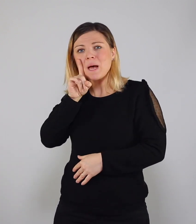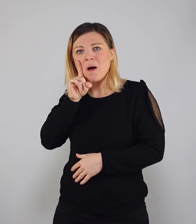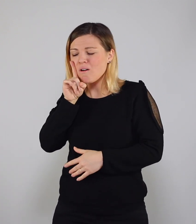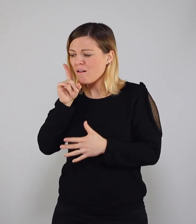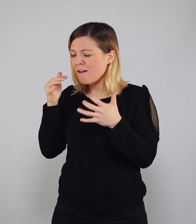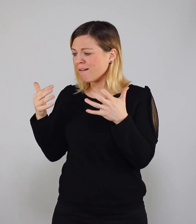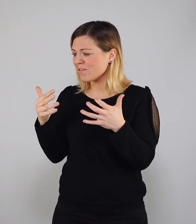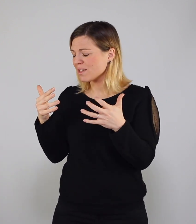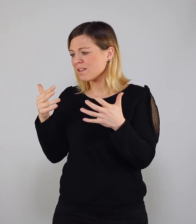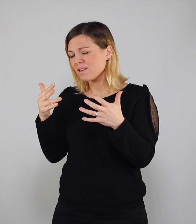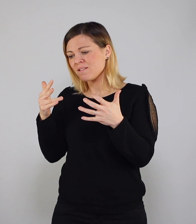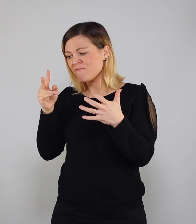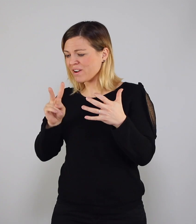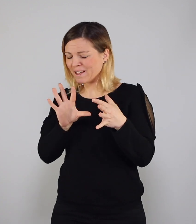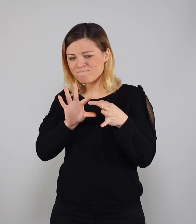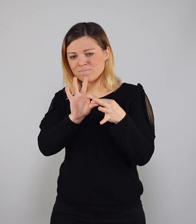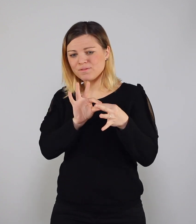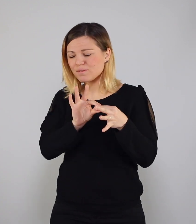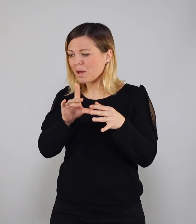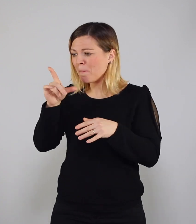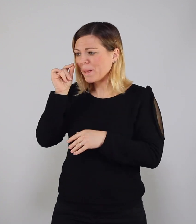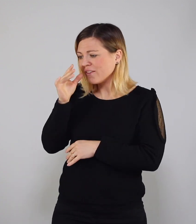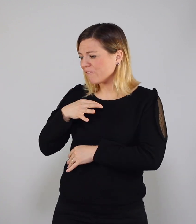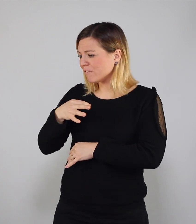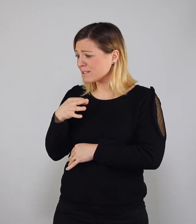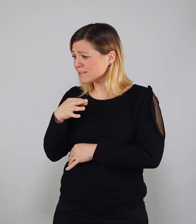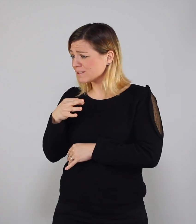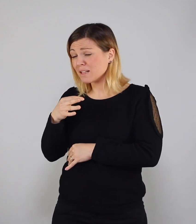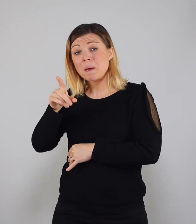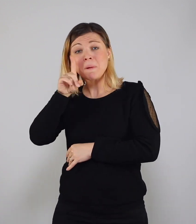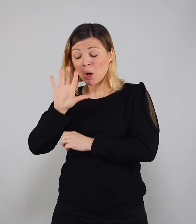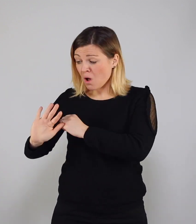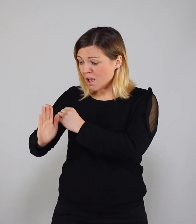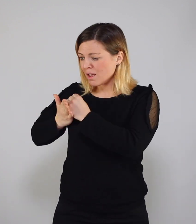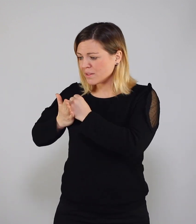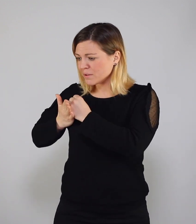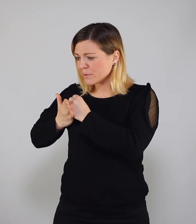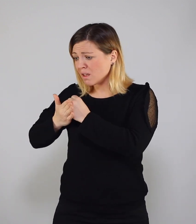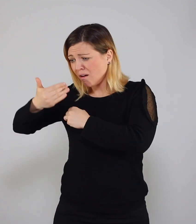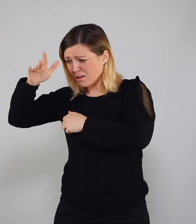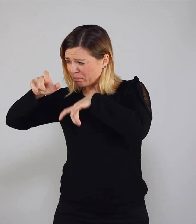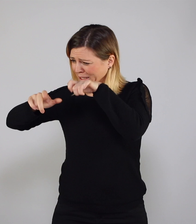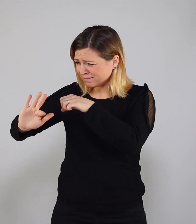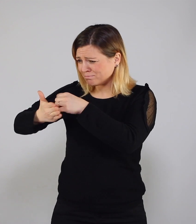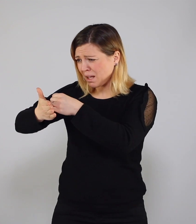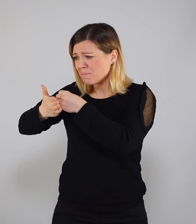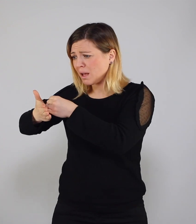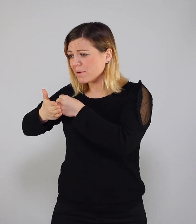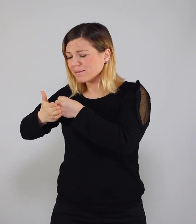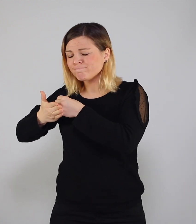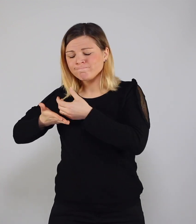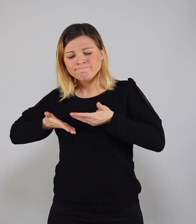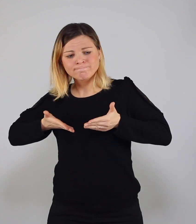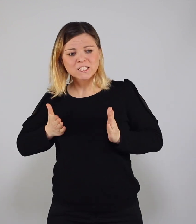disais, je me souviens avoir dit à ma mère que je voulais avoir une vraie relation père-fils. Et au final, avec le soutien